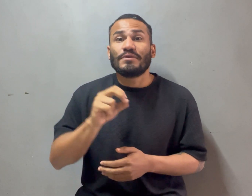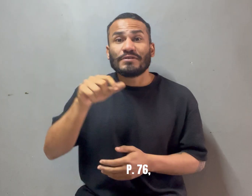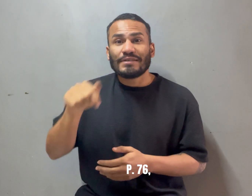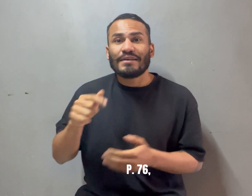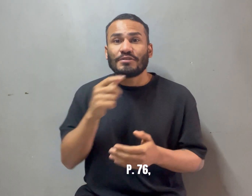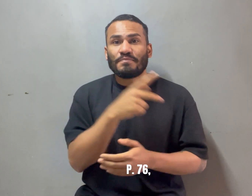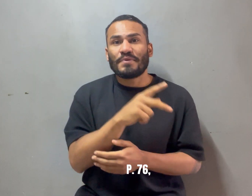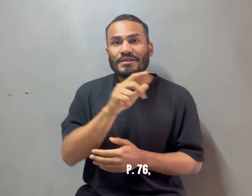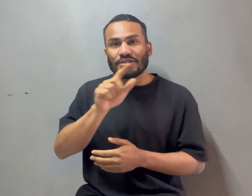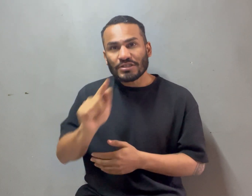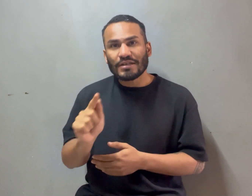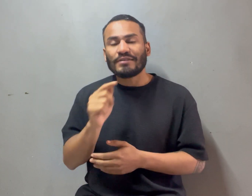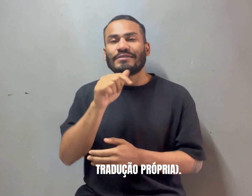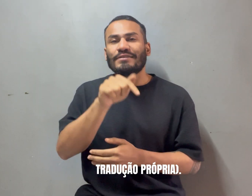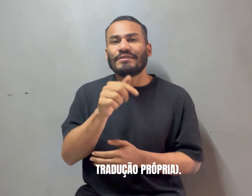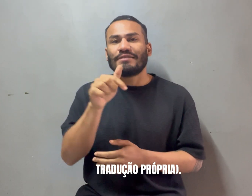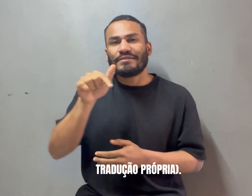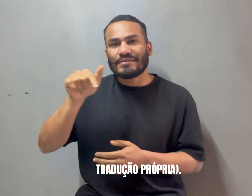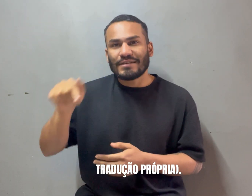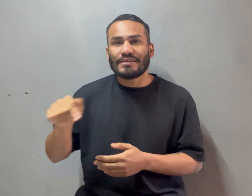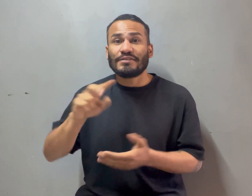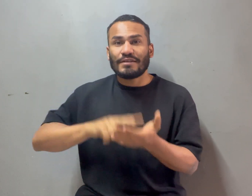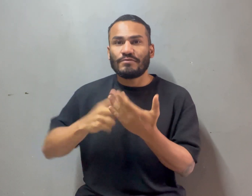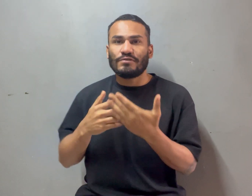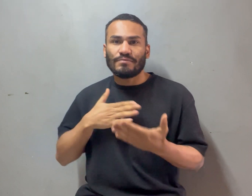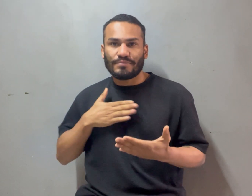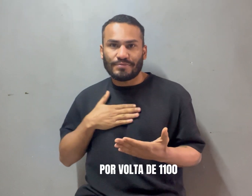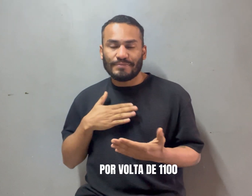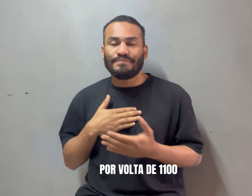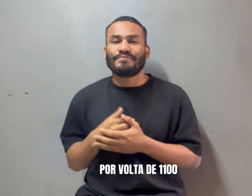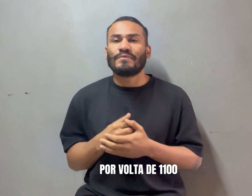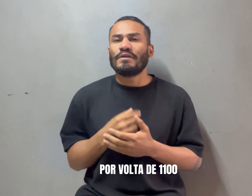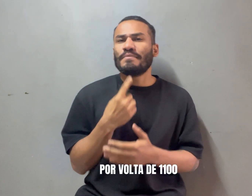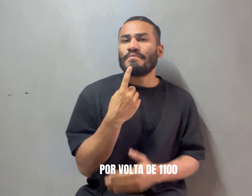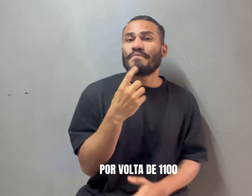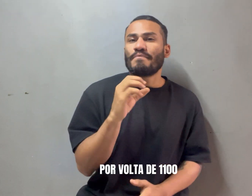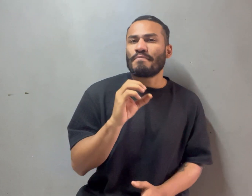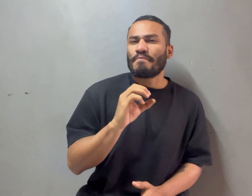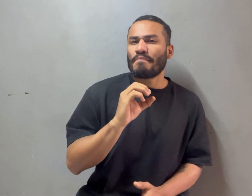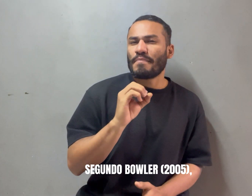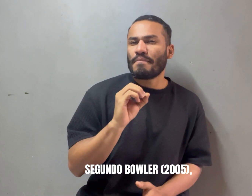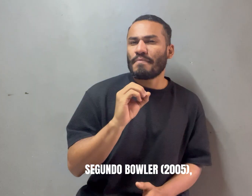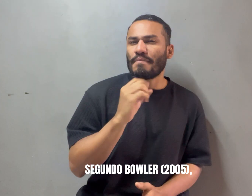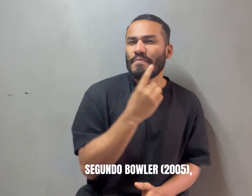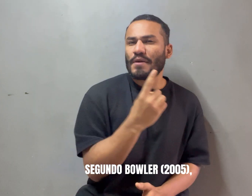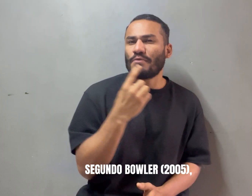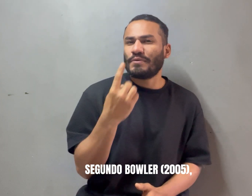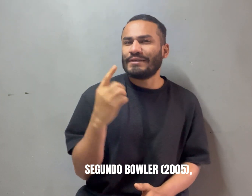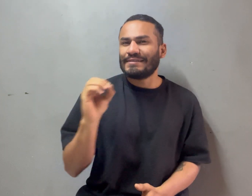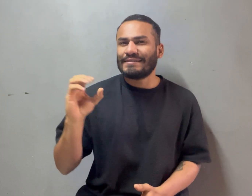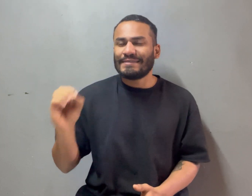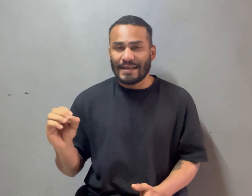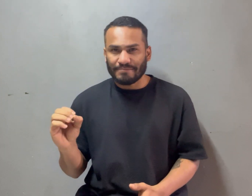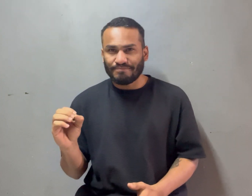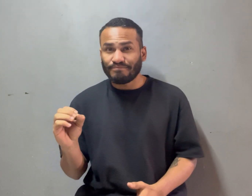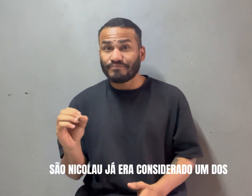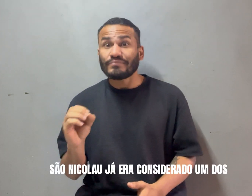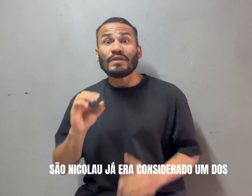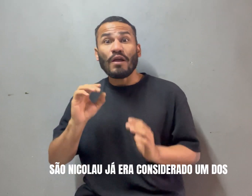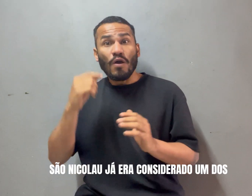página 76, tradução própria. Por volta de 1100, segundo Bowler, 2005, São Nicolau